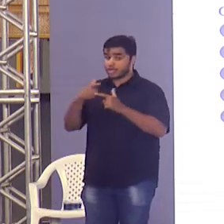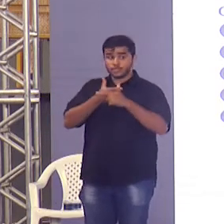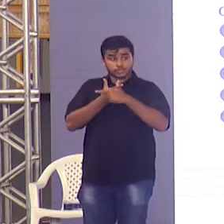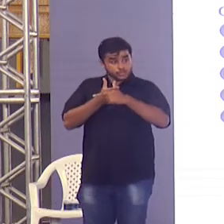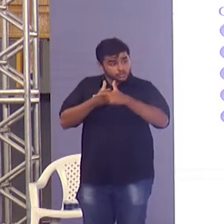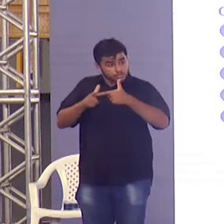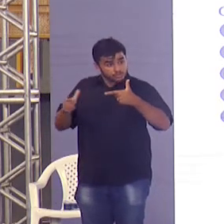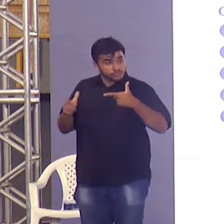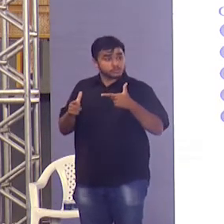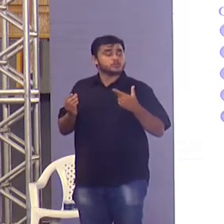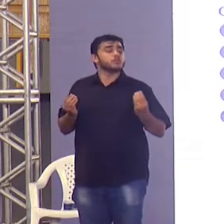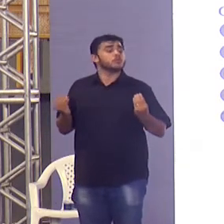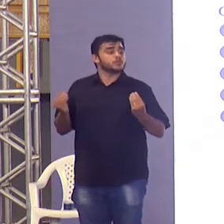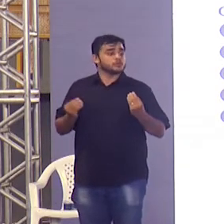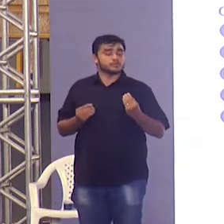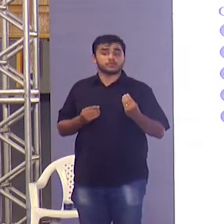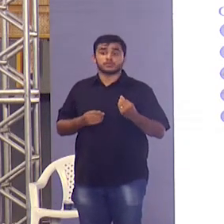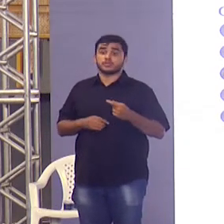assim, ó.